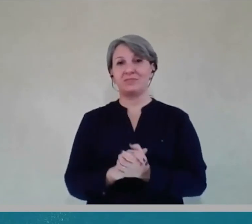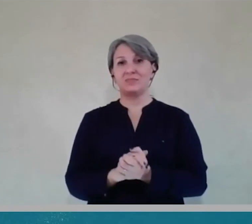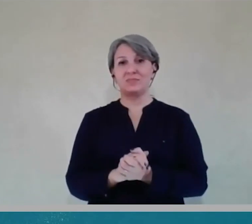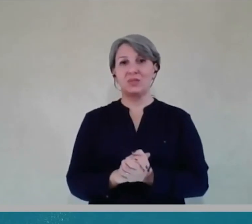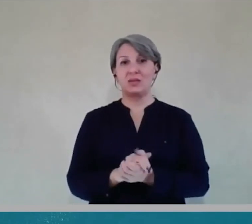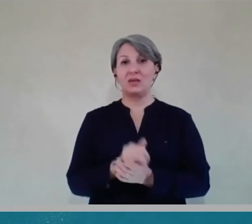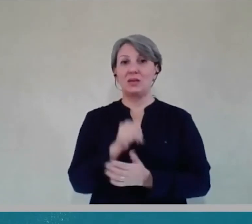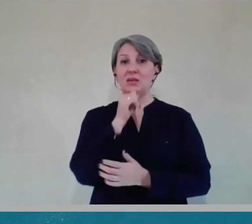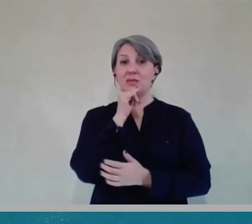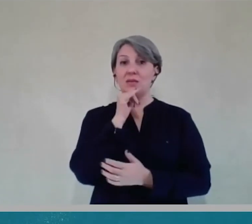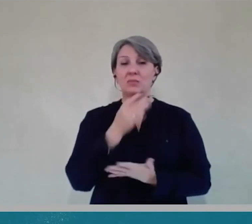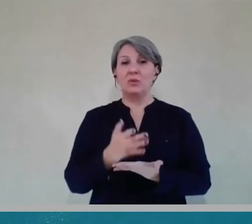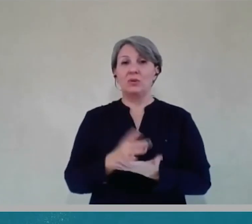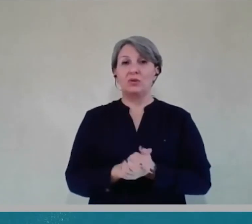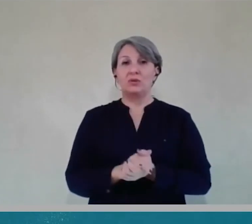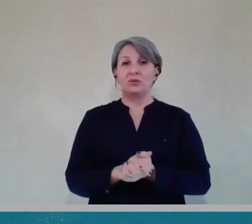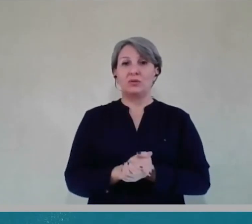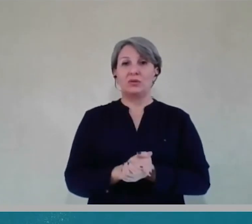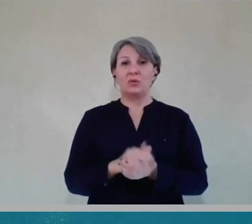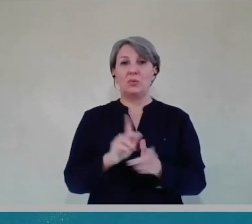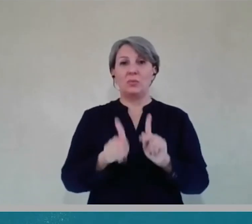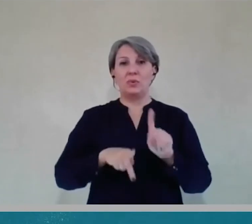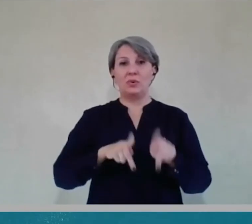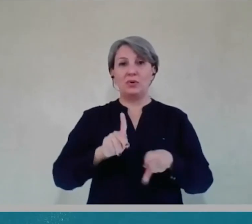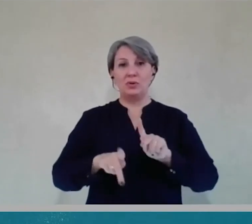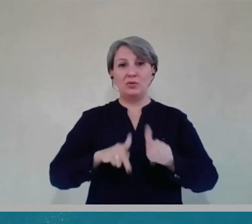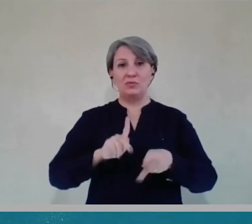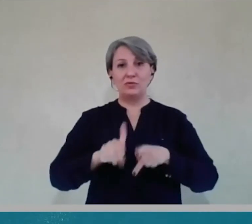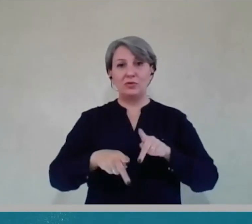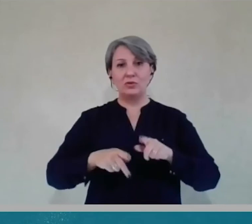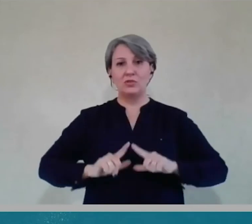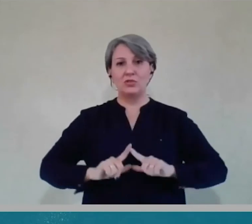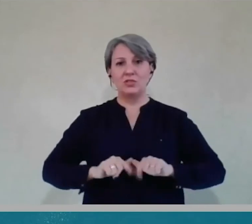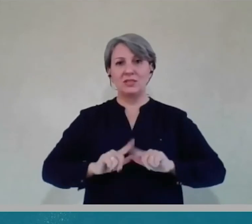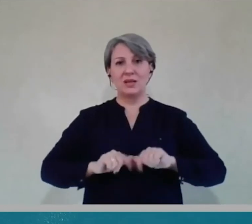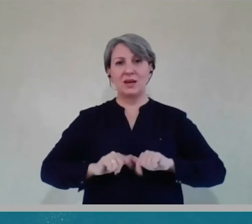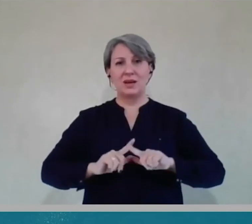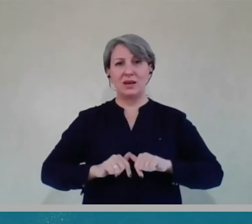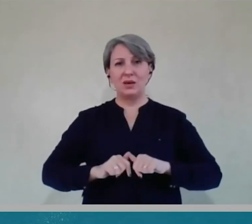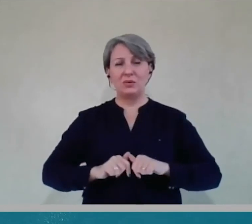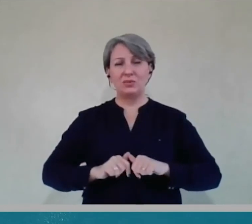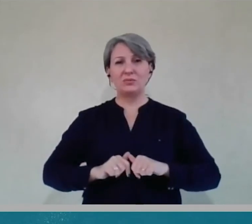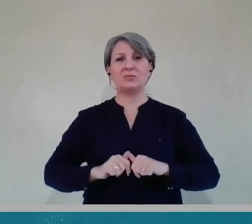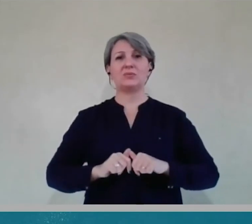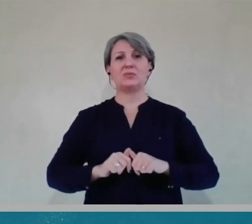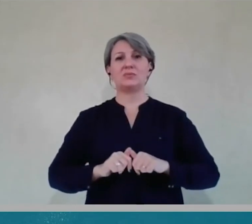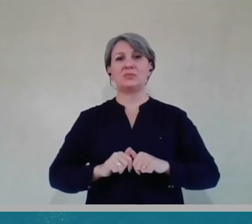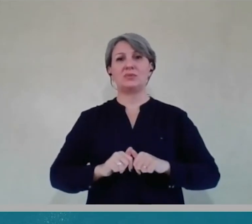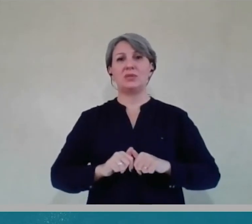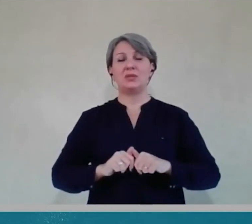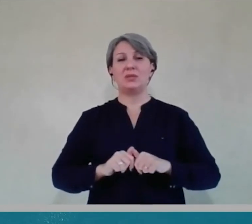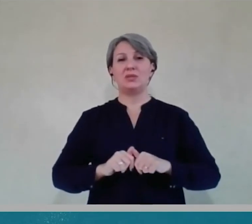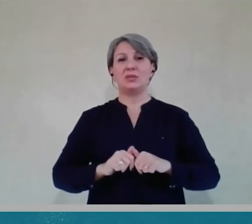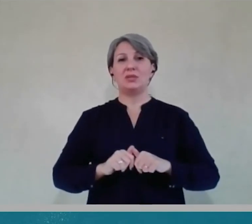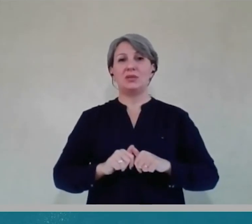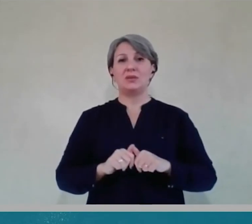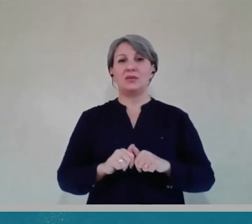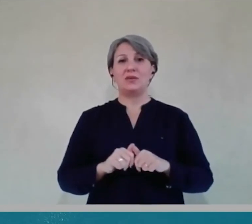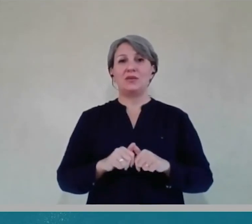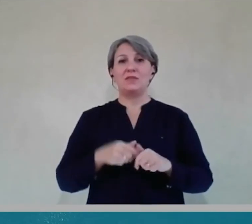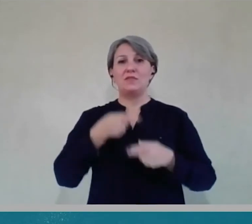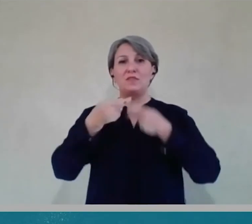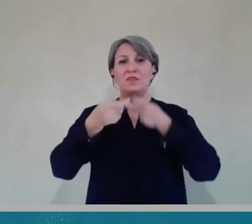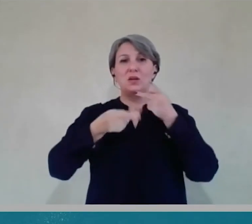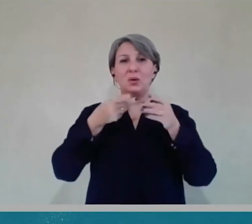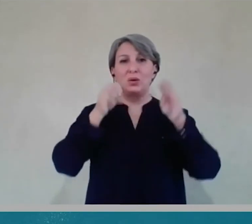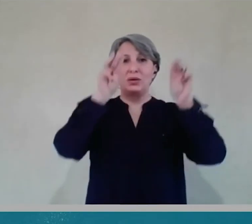eles por 40 anos no deserto, chamou esse maná de pão vil. Deus está mandando, irmãos, a